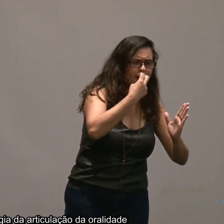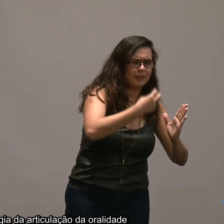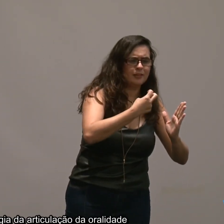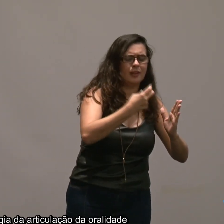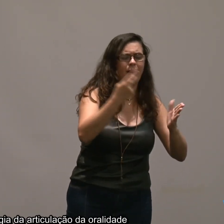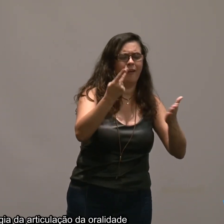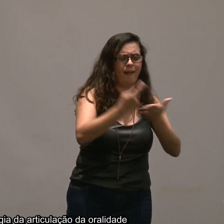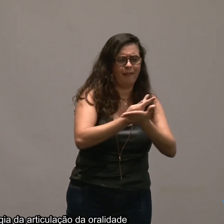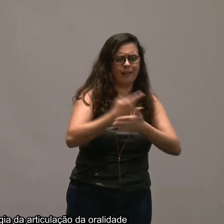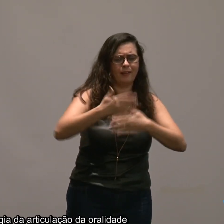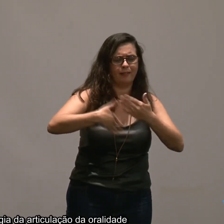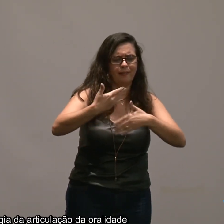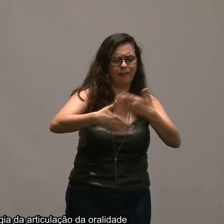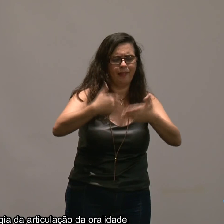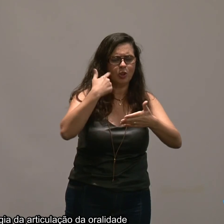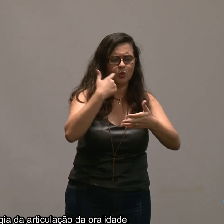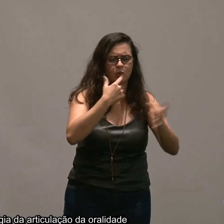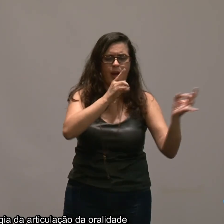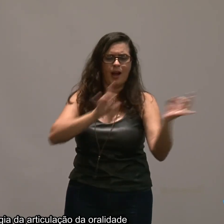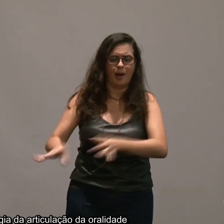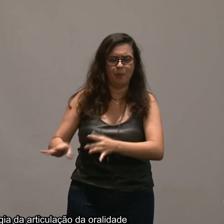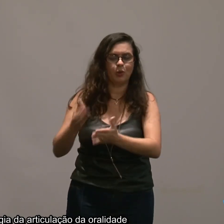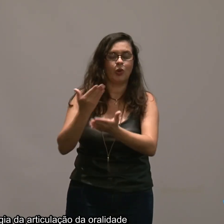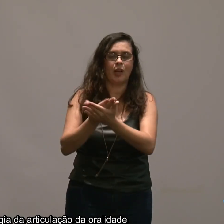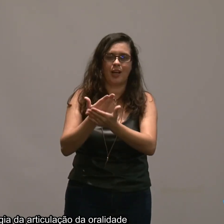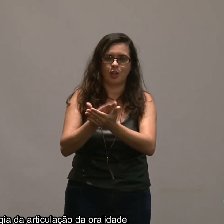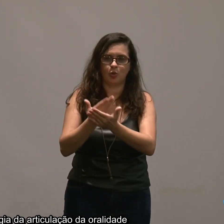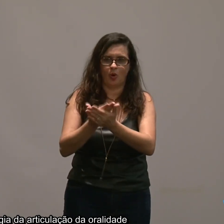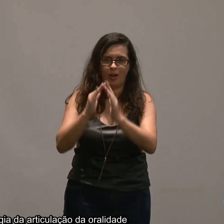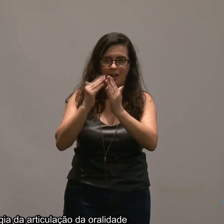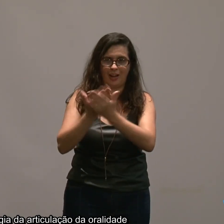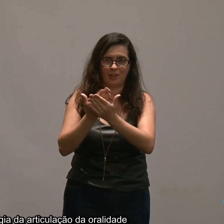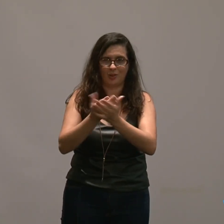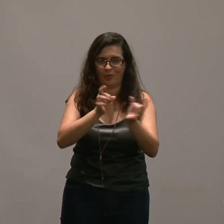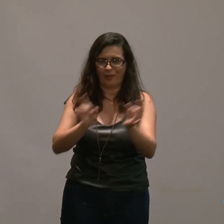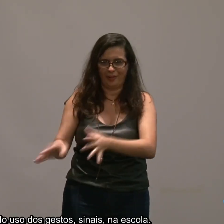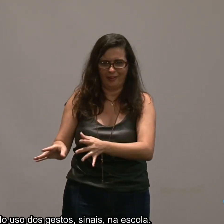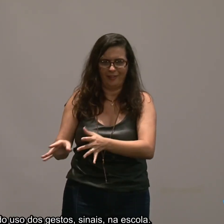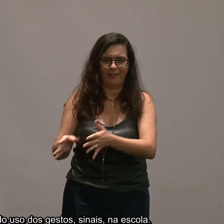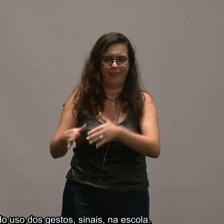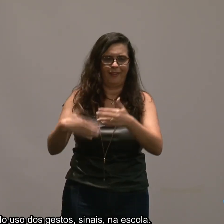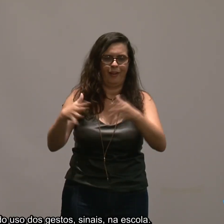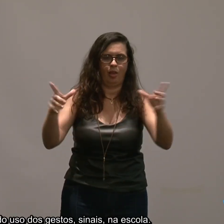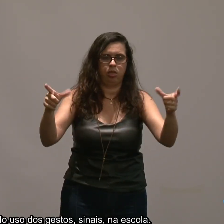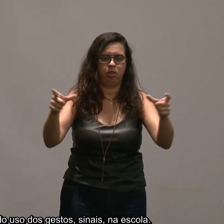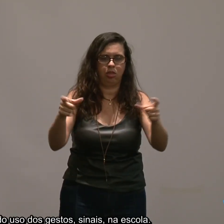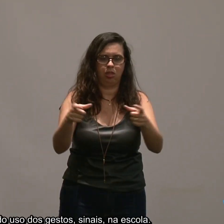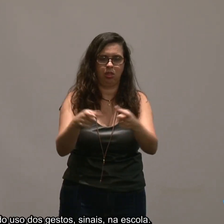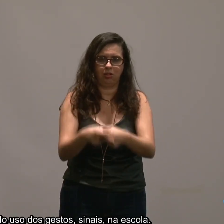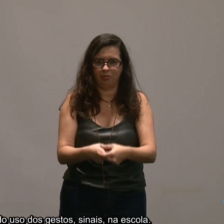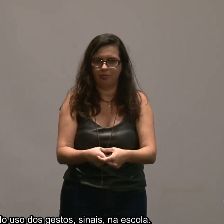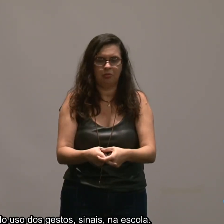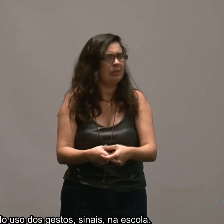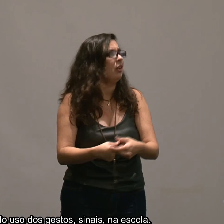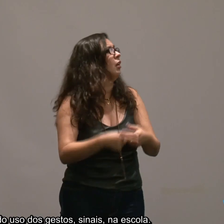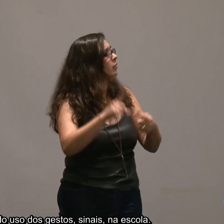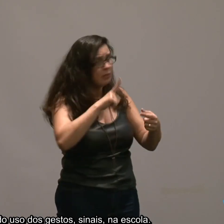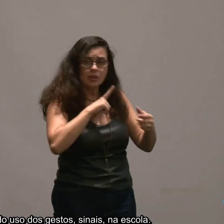metodologia da articulação da oralidade e o abandono do uso dos sinais dos